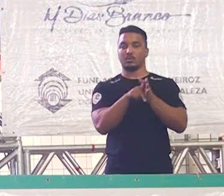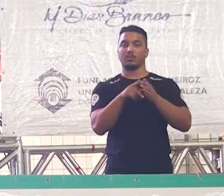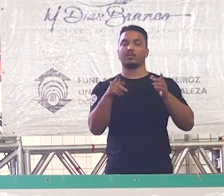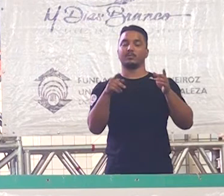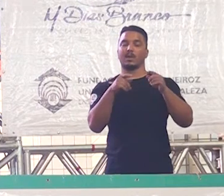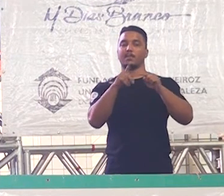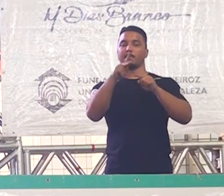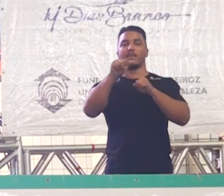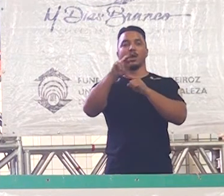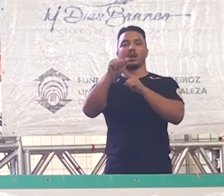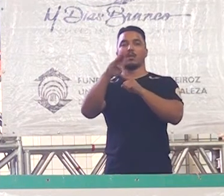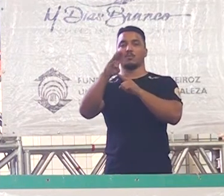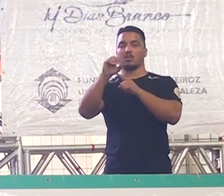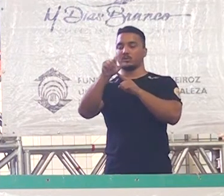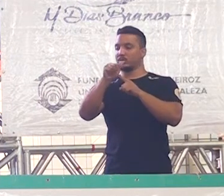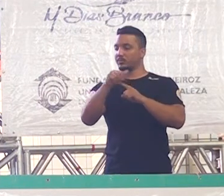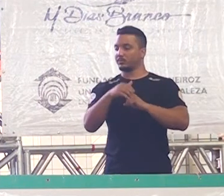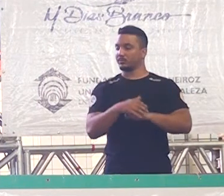parábola.